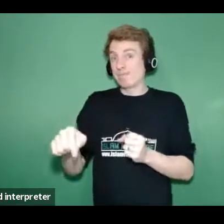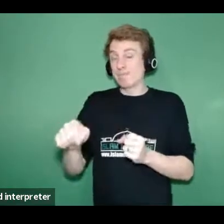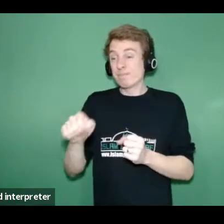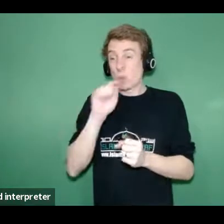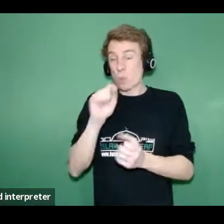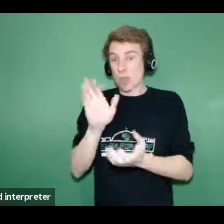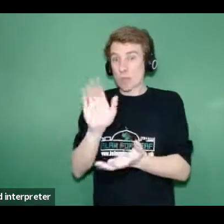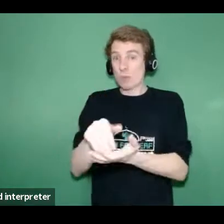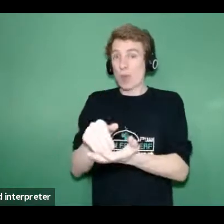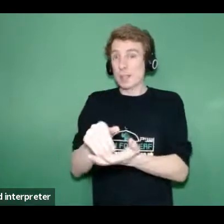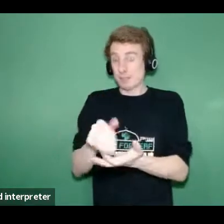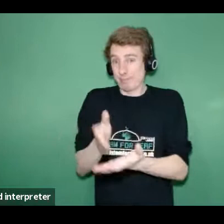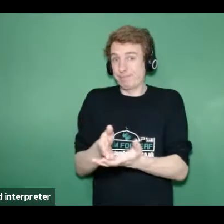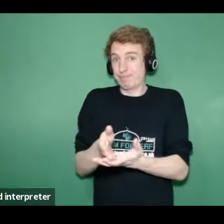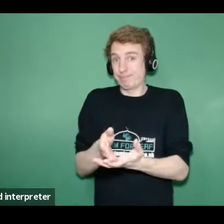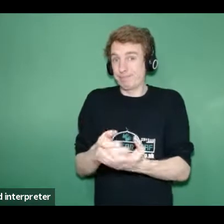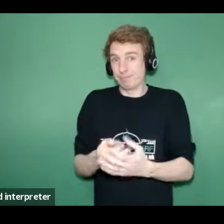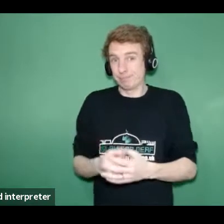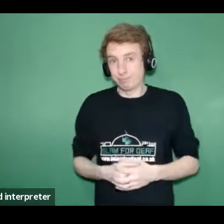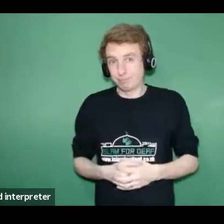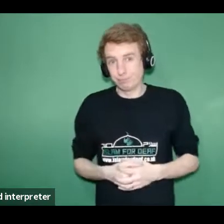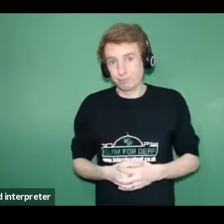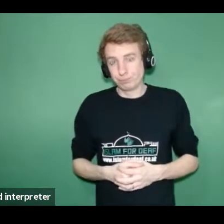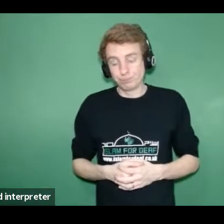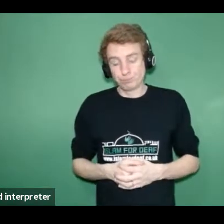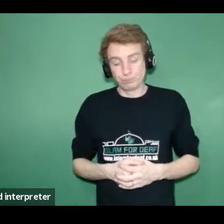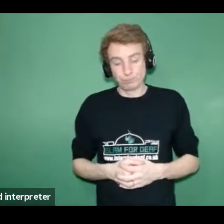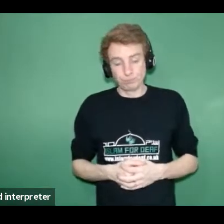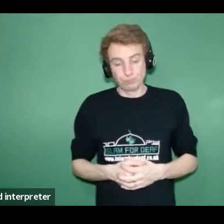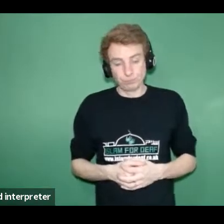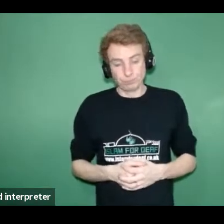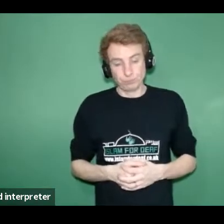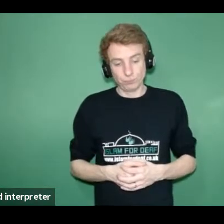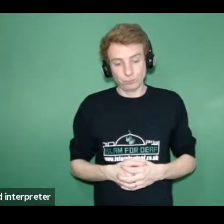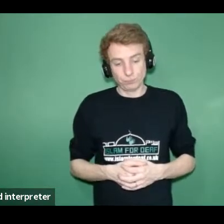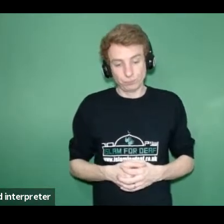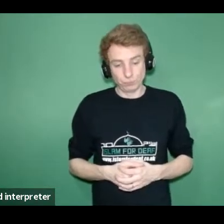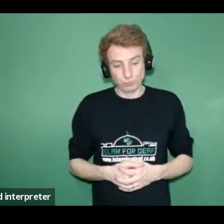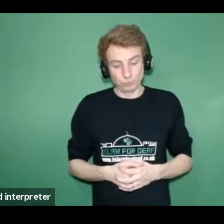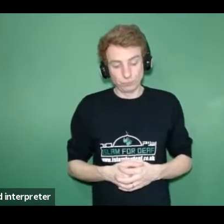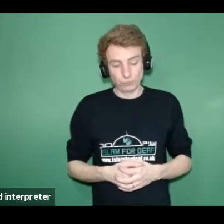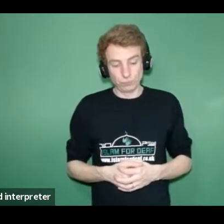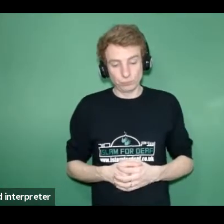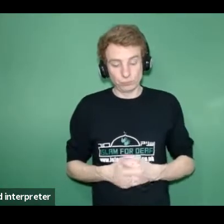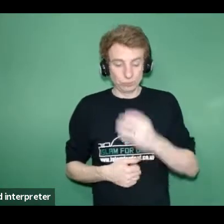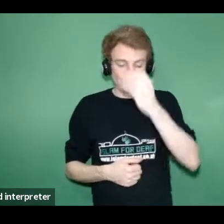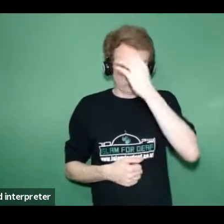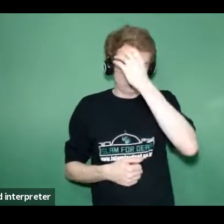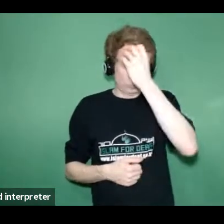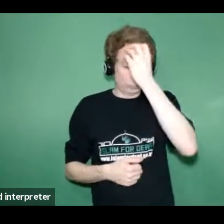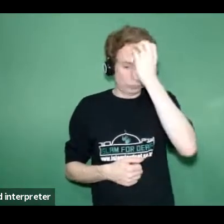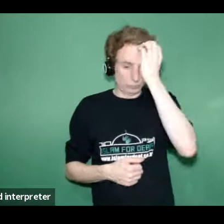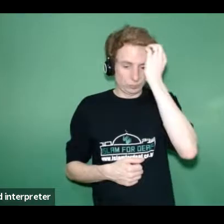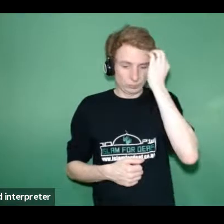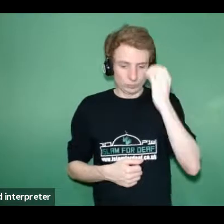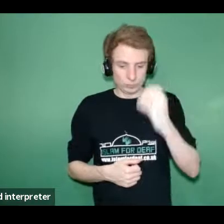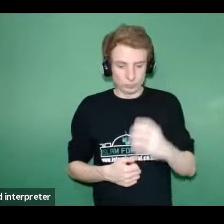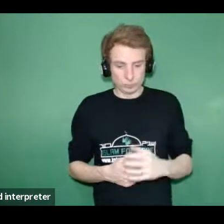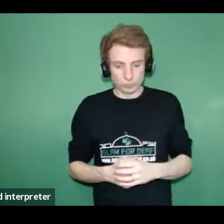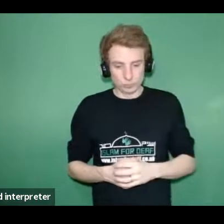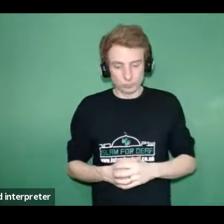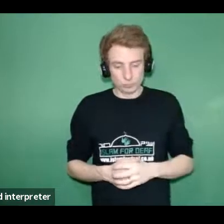ولهذا قال علي بن أبي طالب رضي الله تعالى عنه: ولو أن إذا متنا